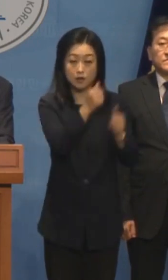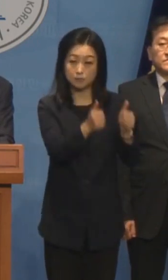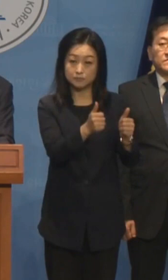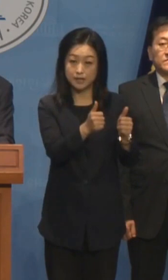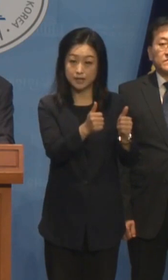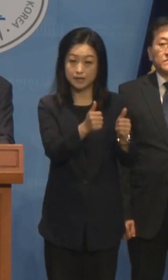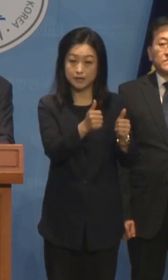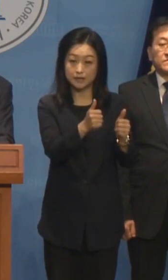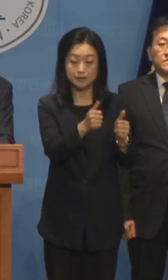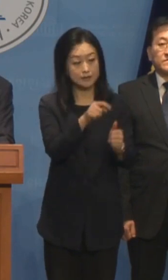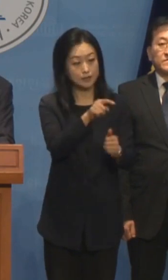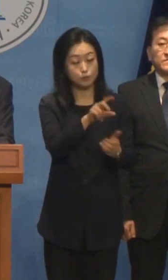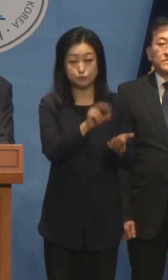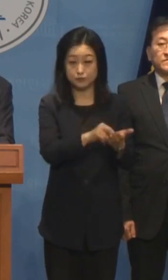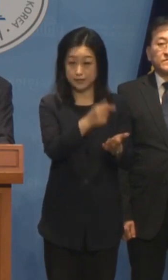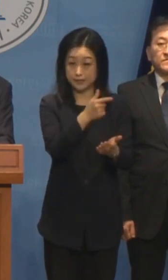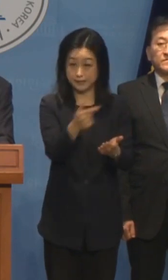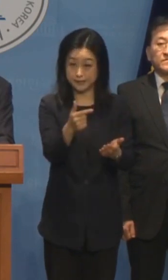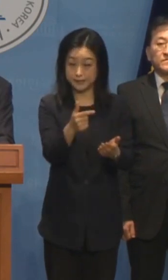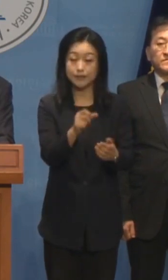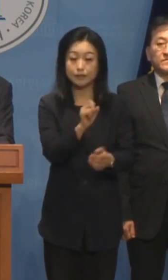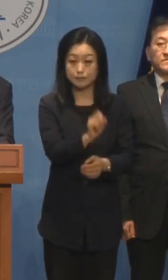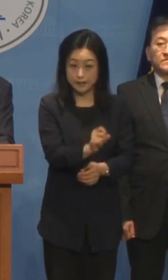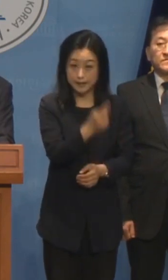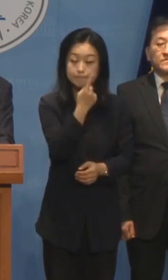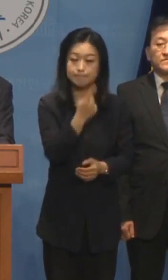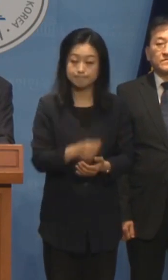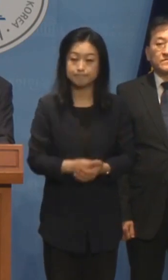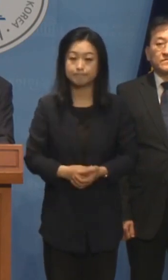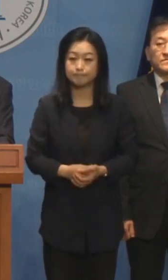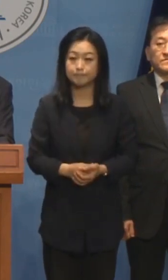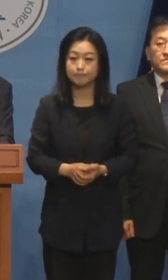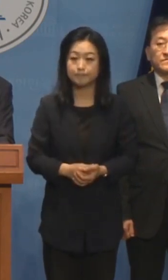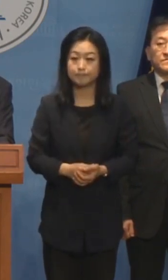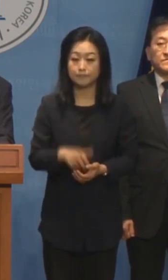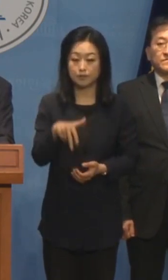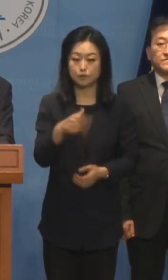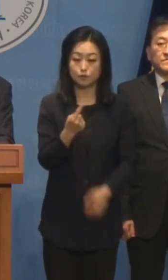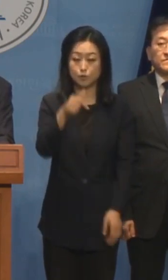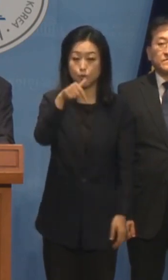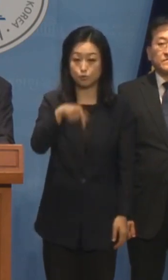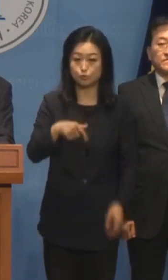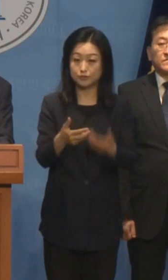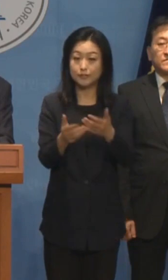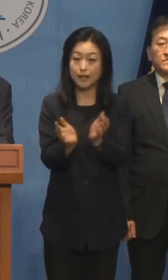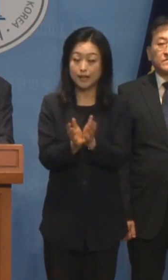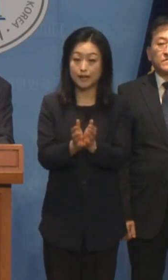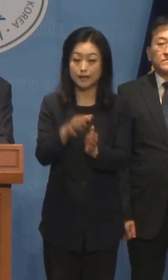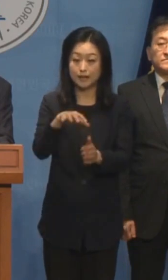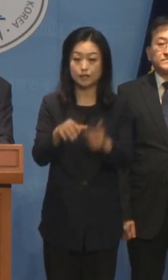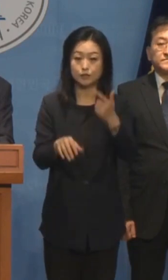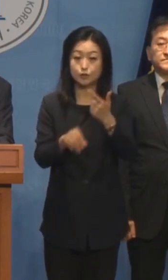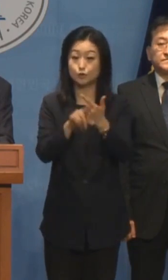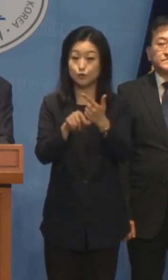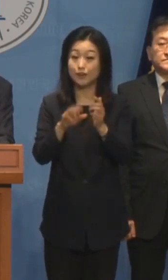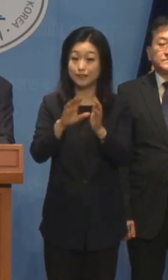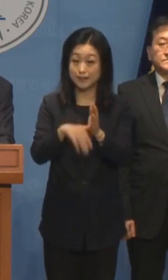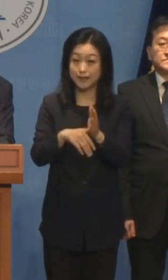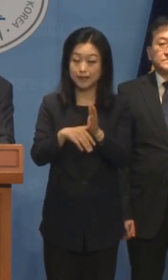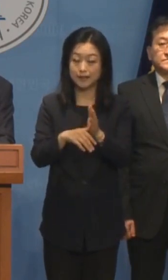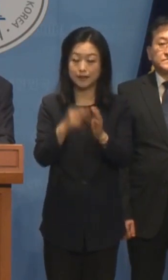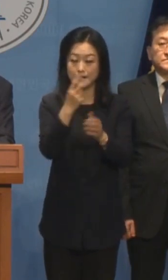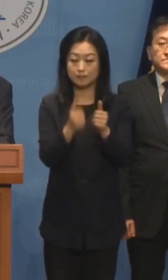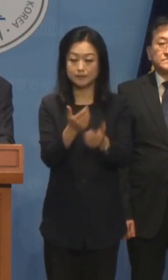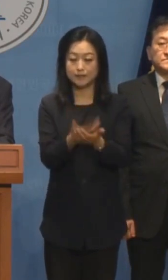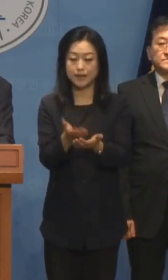수 없다는 국민적 여망에 부응하기 위해 조국혁신당은 지난 6월 검찰개혁 4법의